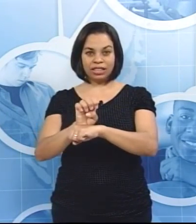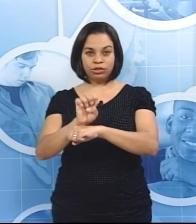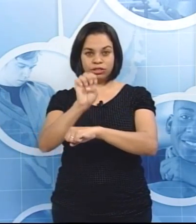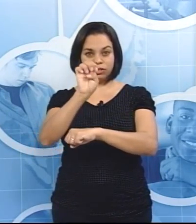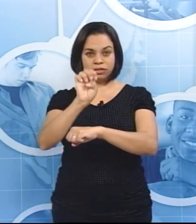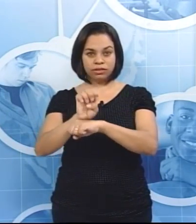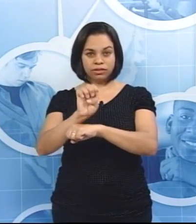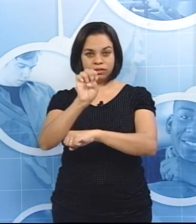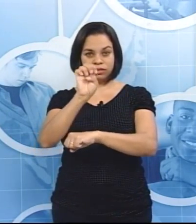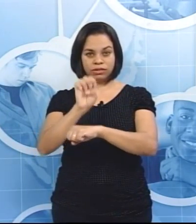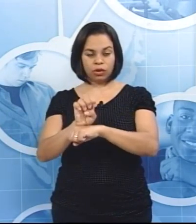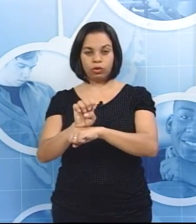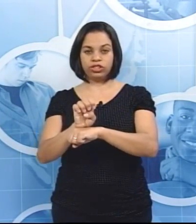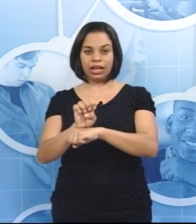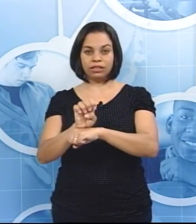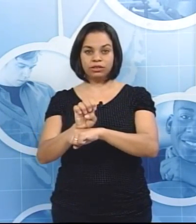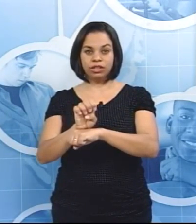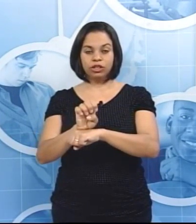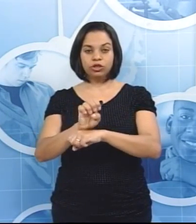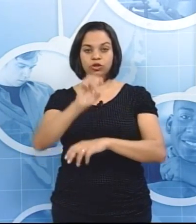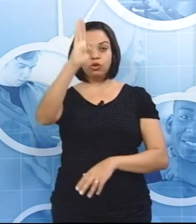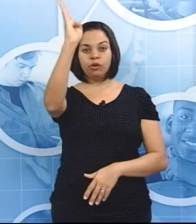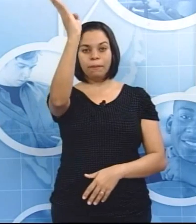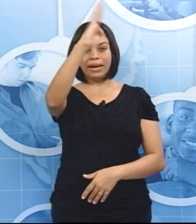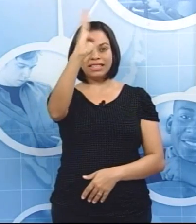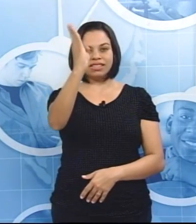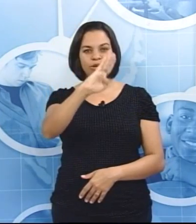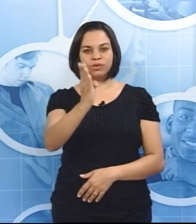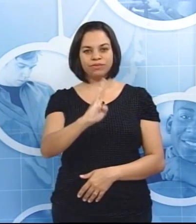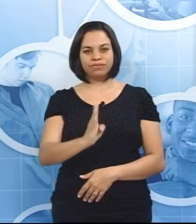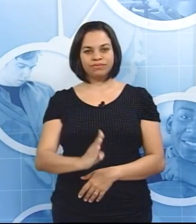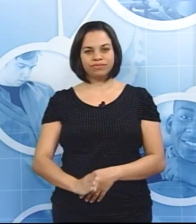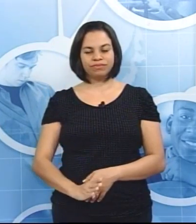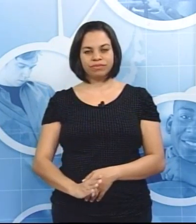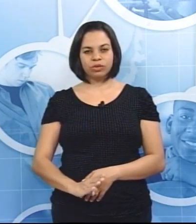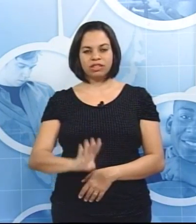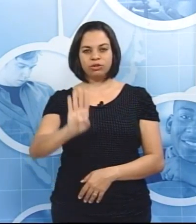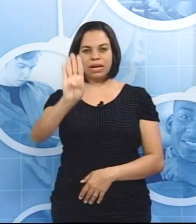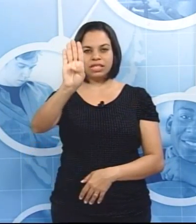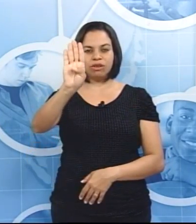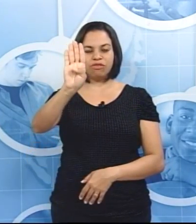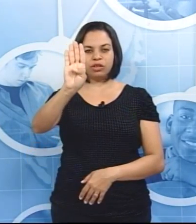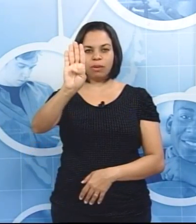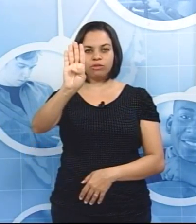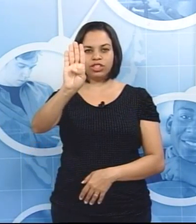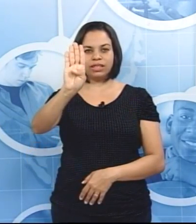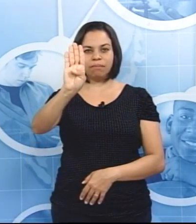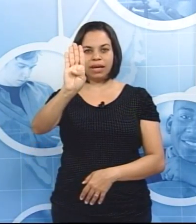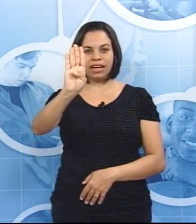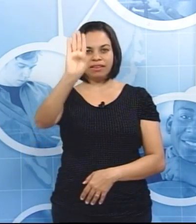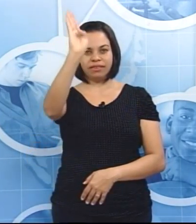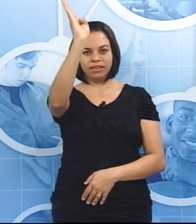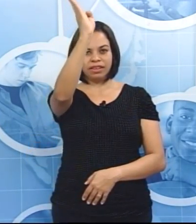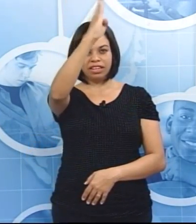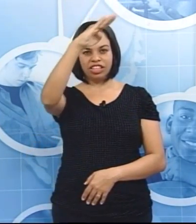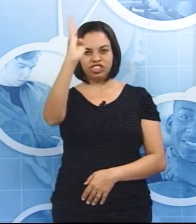estados ou estado do Brasil. O sinal de Brasil é feito com a mão direita em B. E a gente